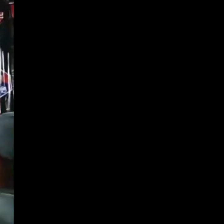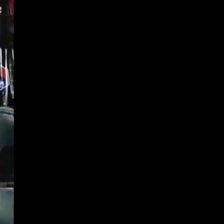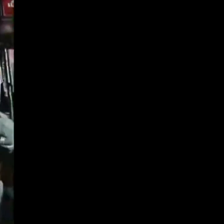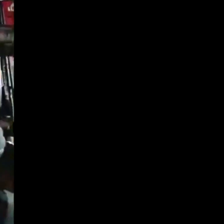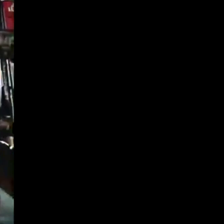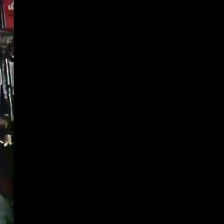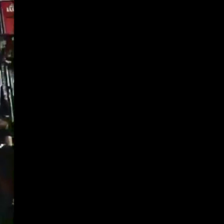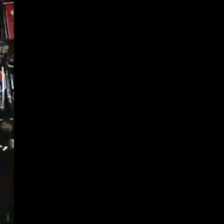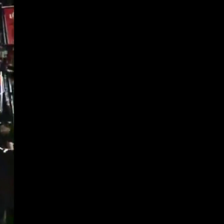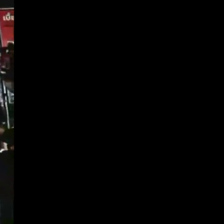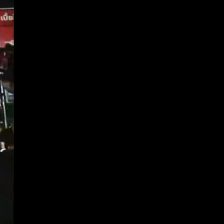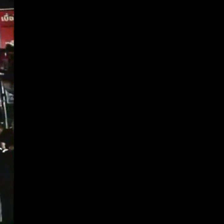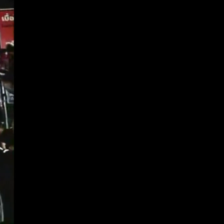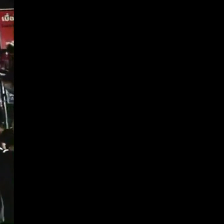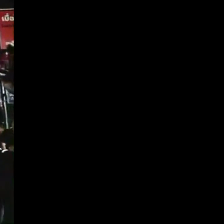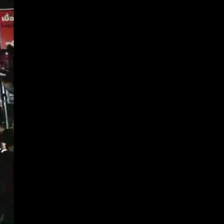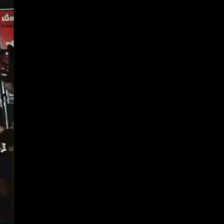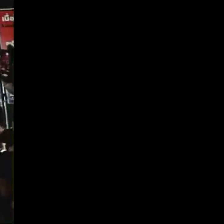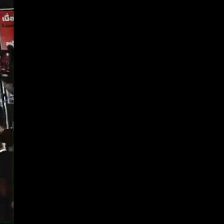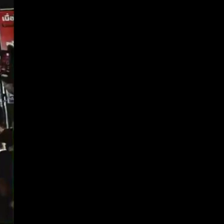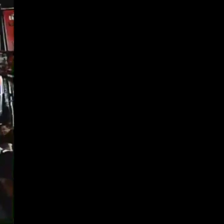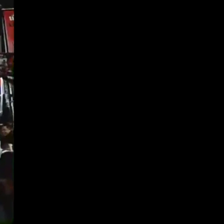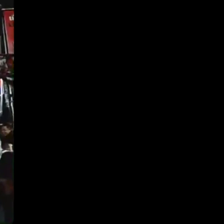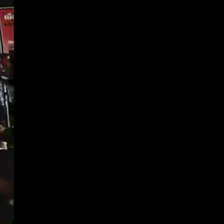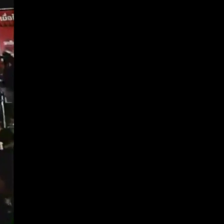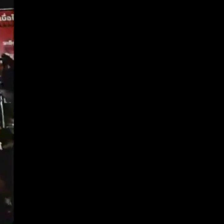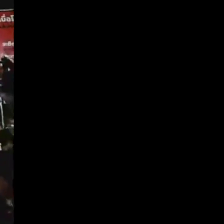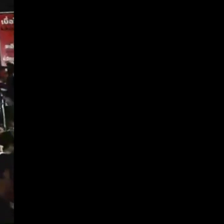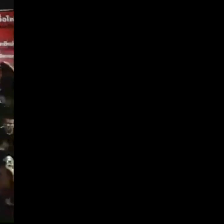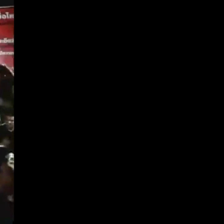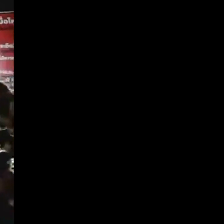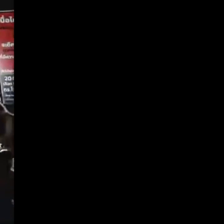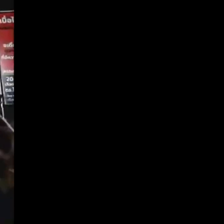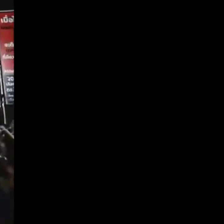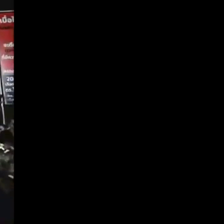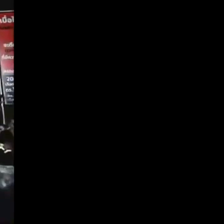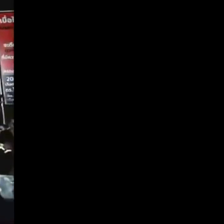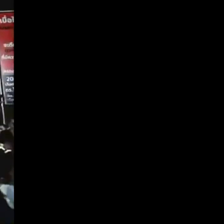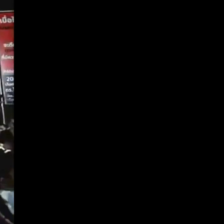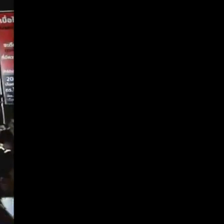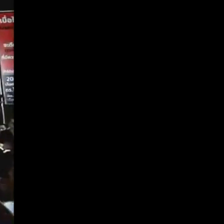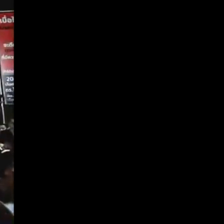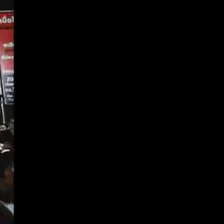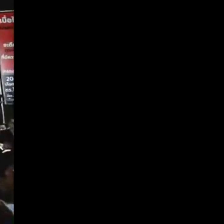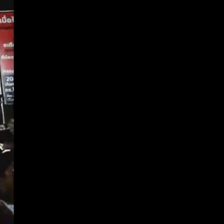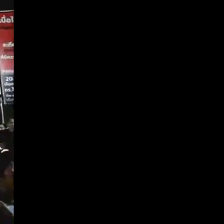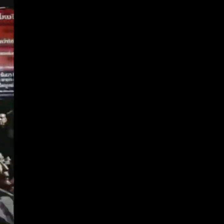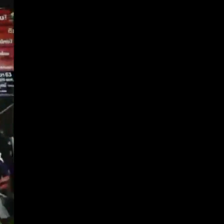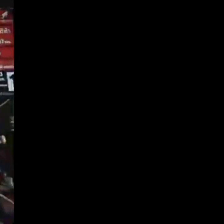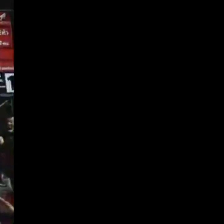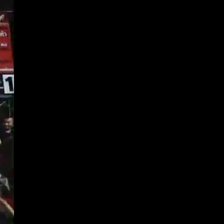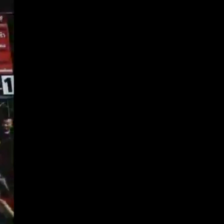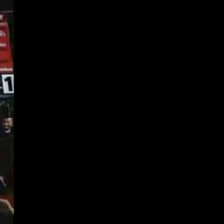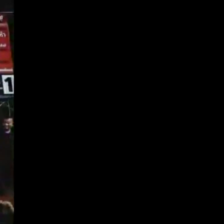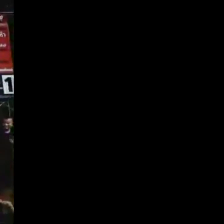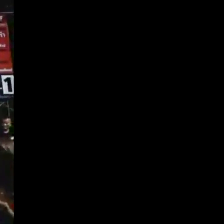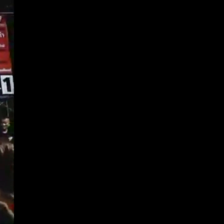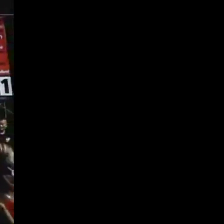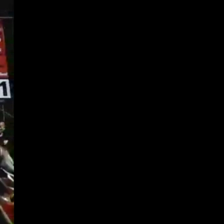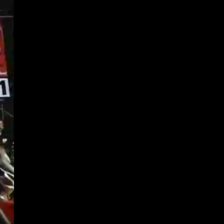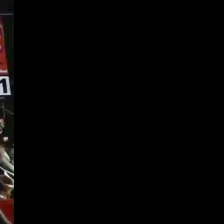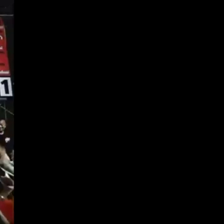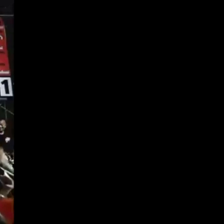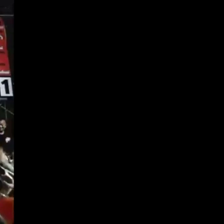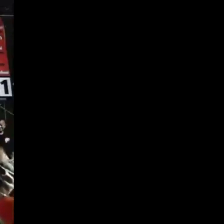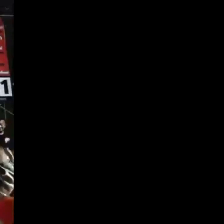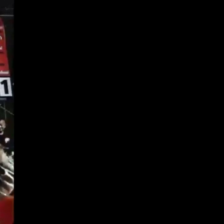เป็นเรื่องของสาธารณสุขที่ดีขึ้นพวกเราเชื่อว่าการเมืองที่โปร่งใสเป็นไปได้การเมืองที่ไม่มีการทุจริ